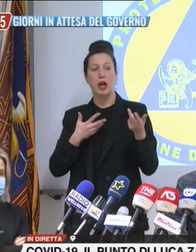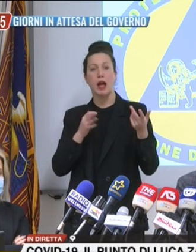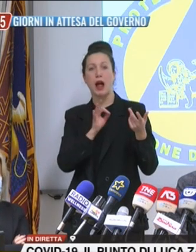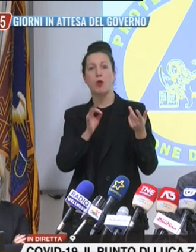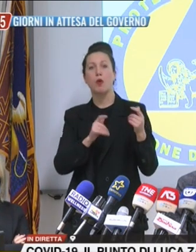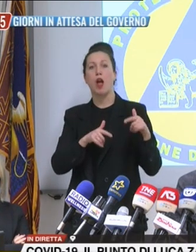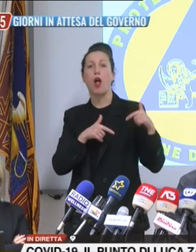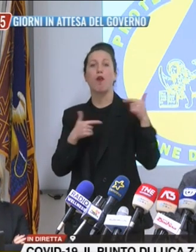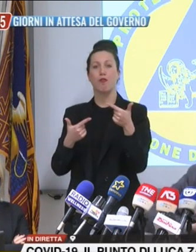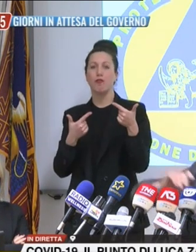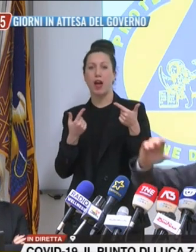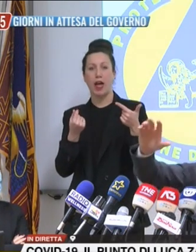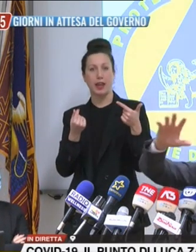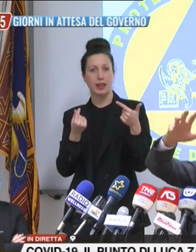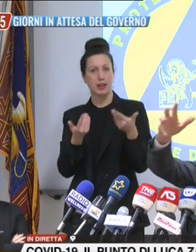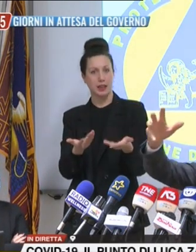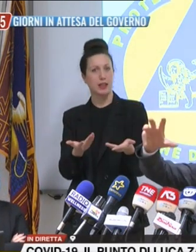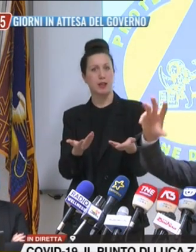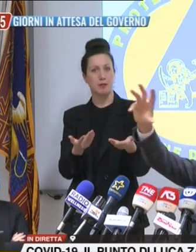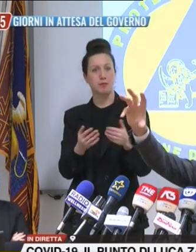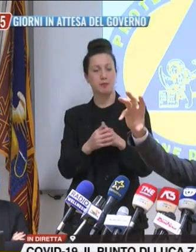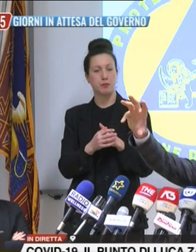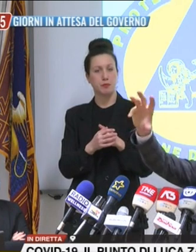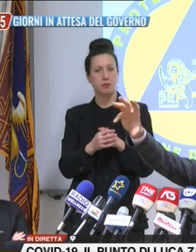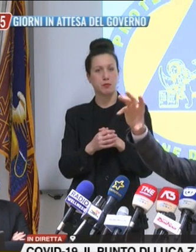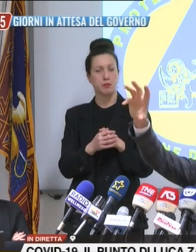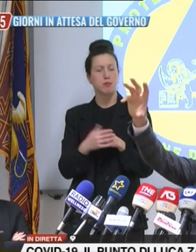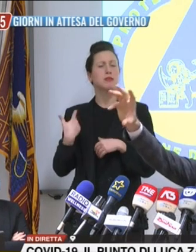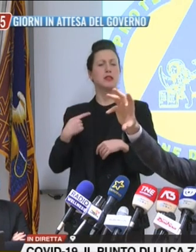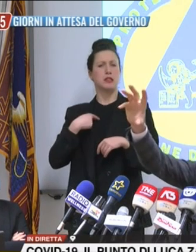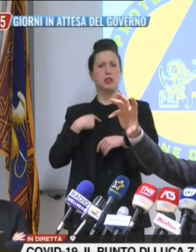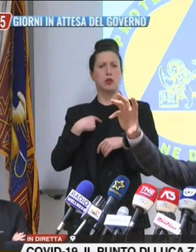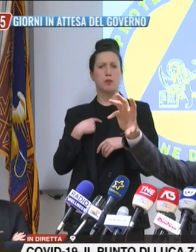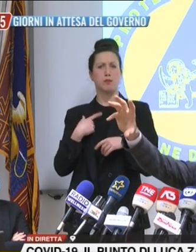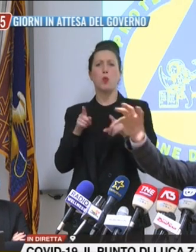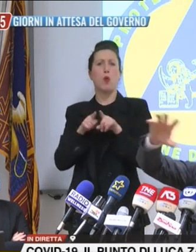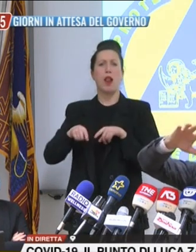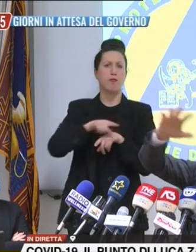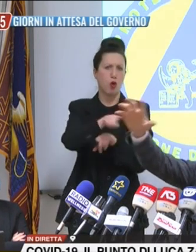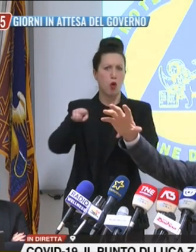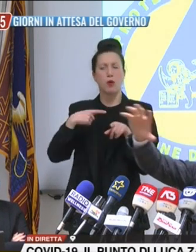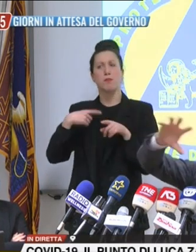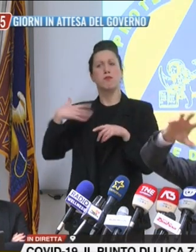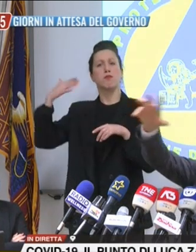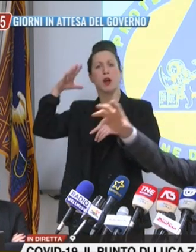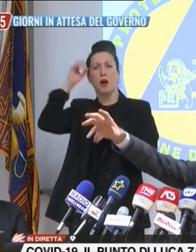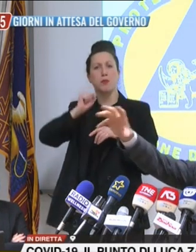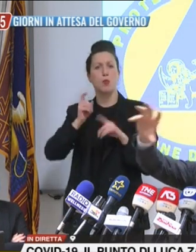detto. Io avevo capito, come voi tutti, che l'Europa aveva fatto un contratto, diciamo,